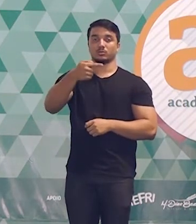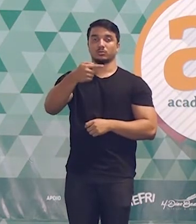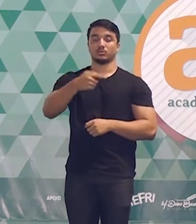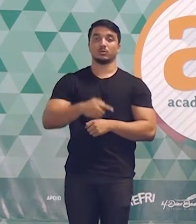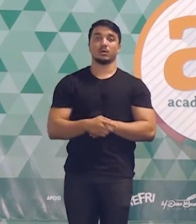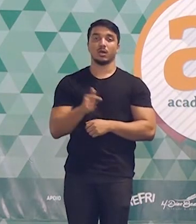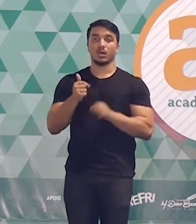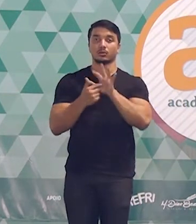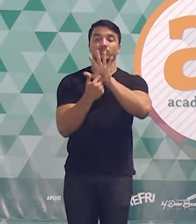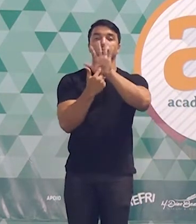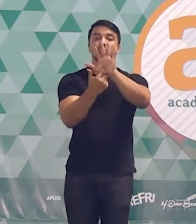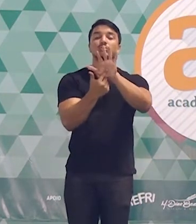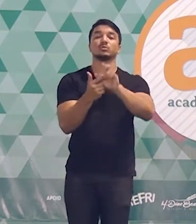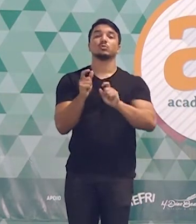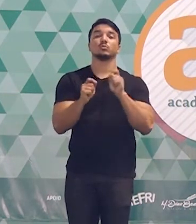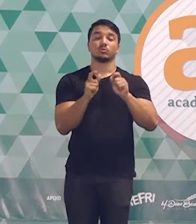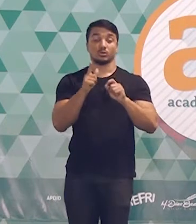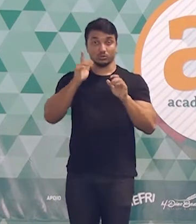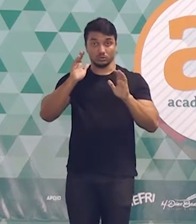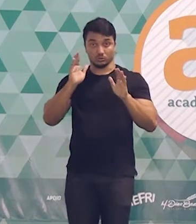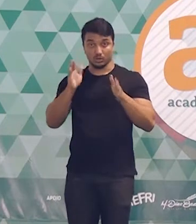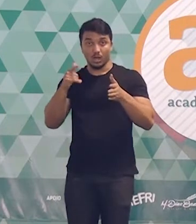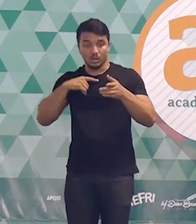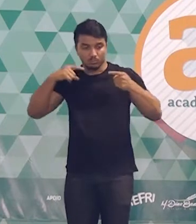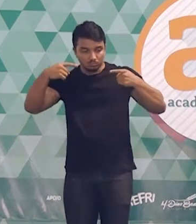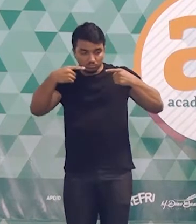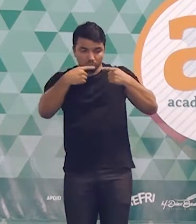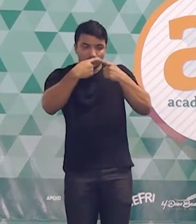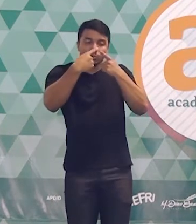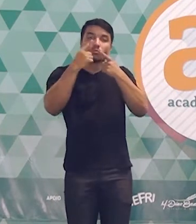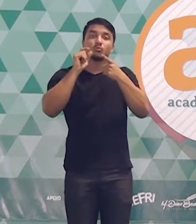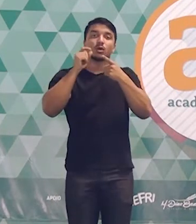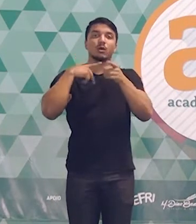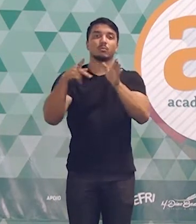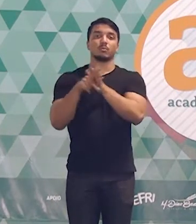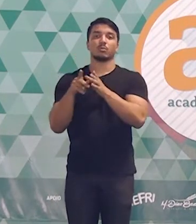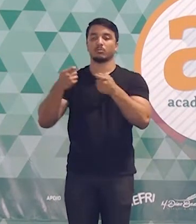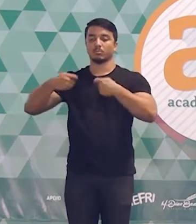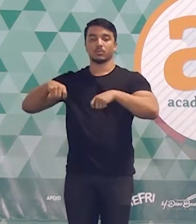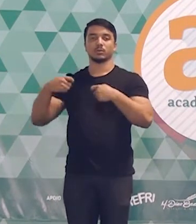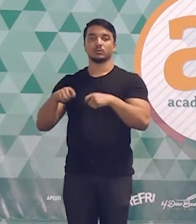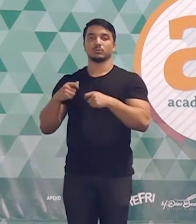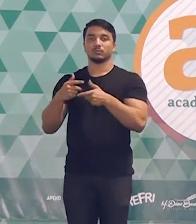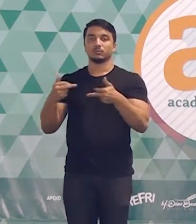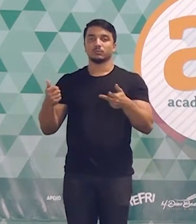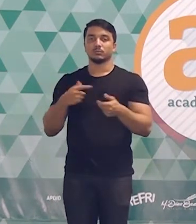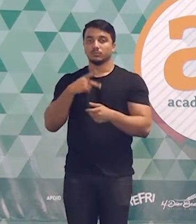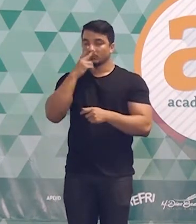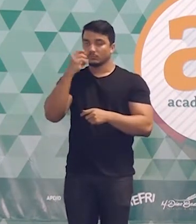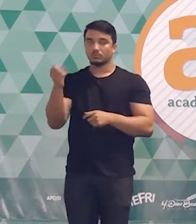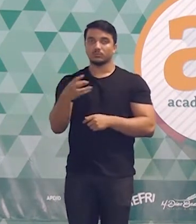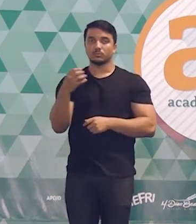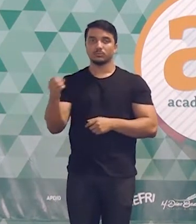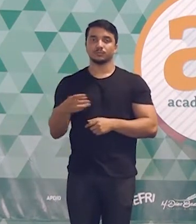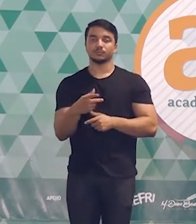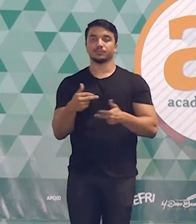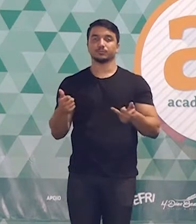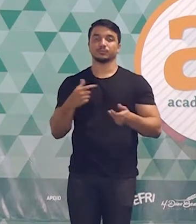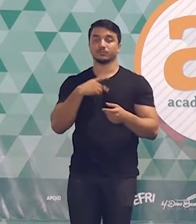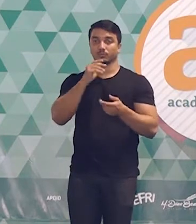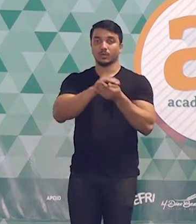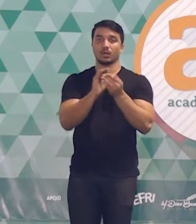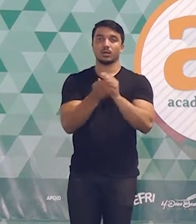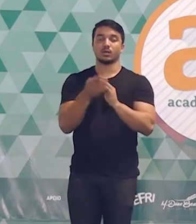1917. Uma exposição que já apontava para a necessidade de modernização